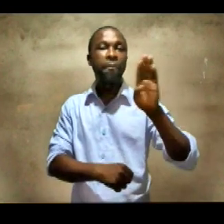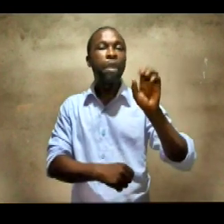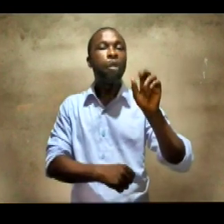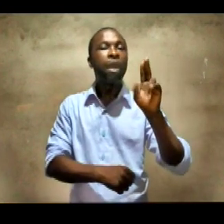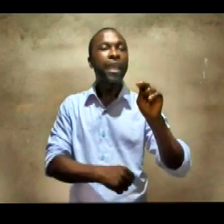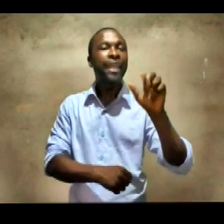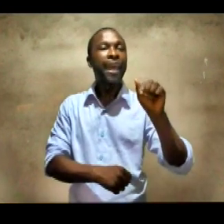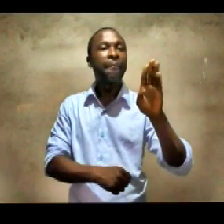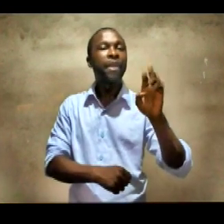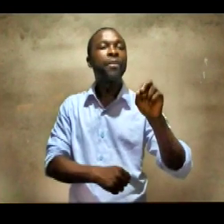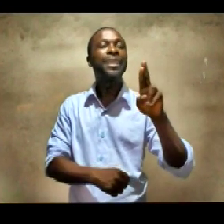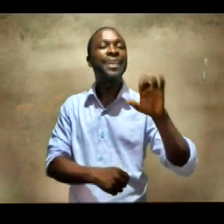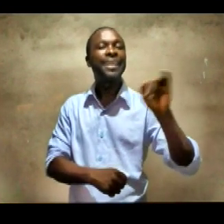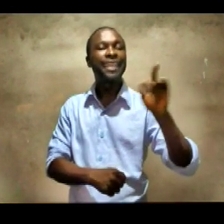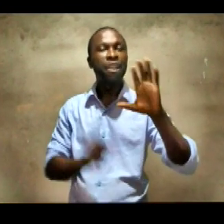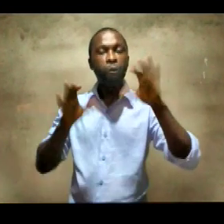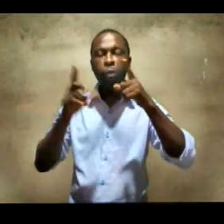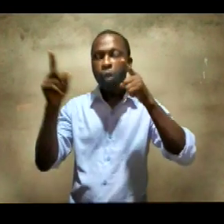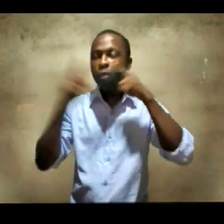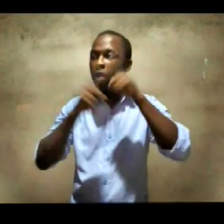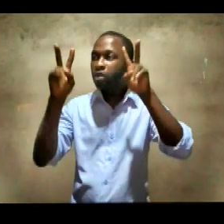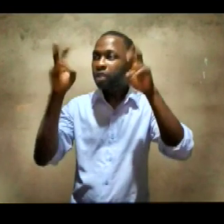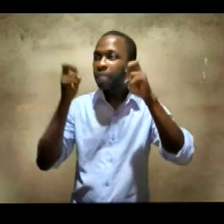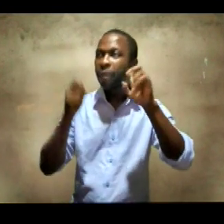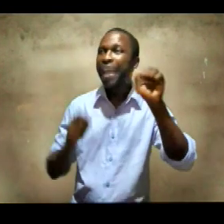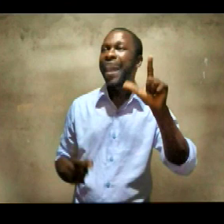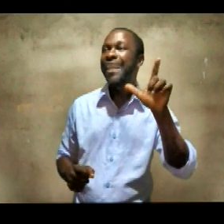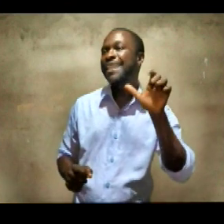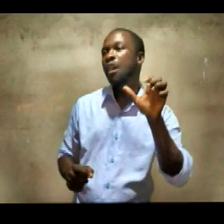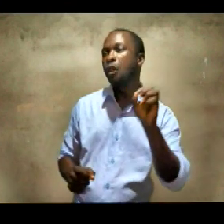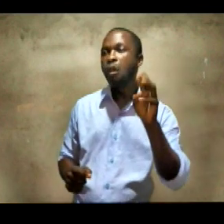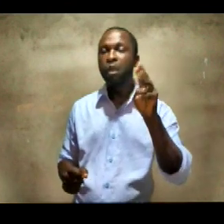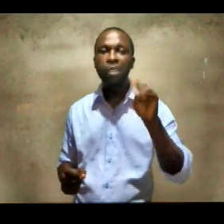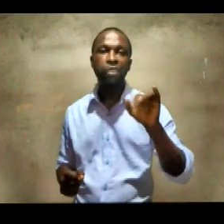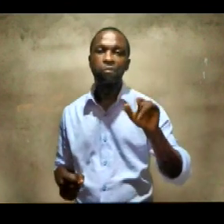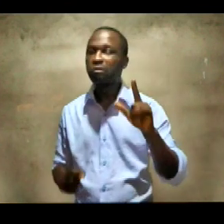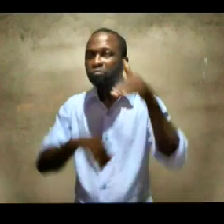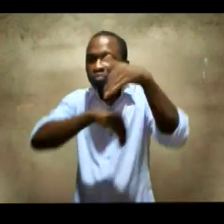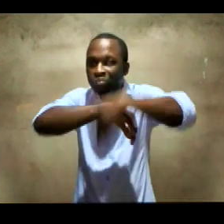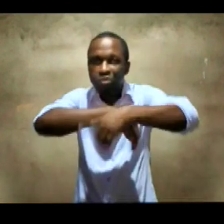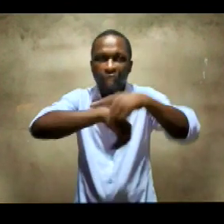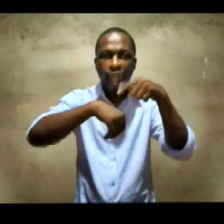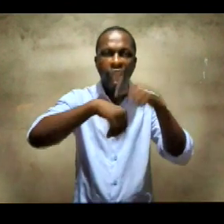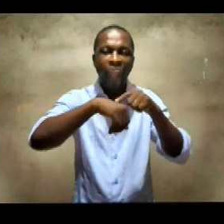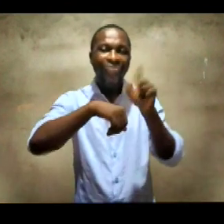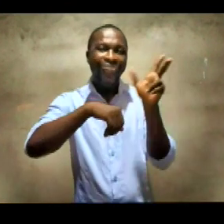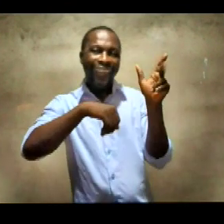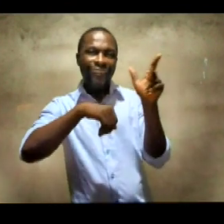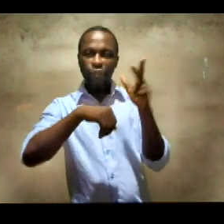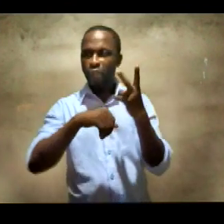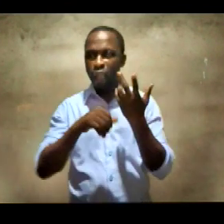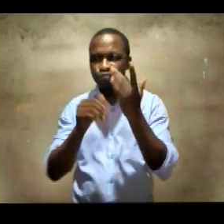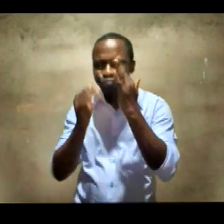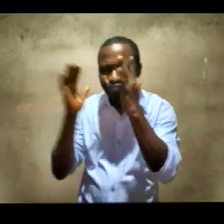action justement appelée Alcomi. La saisie a donc eu lieu hier soir et les poursuites continuent justement